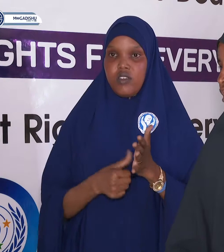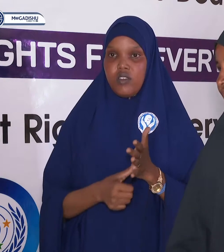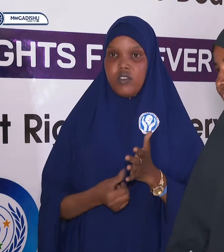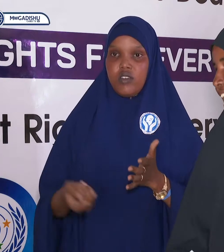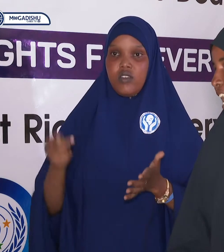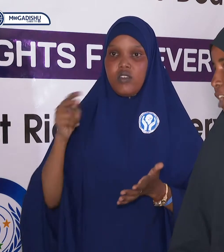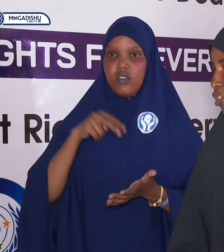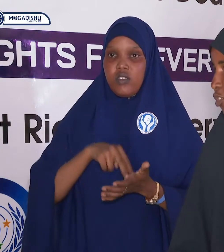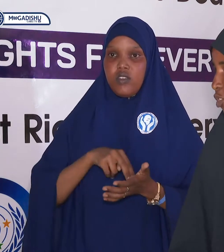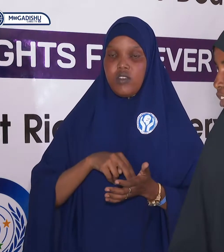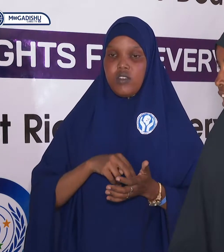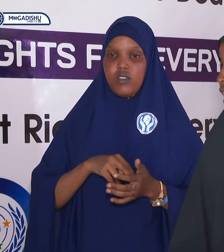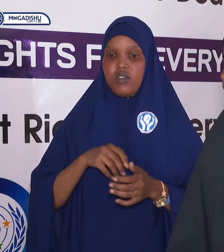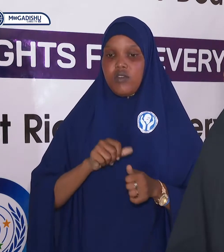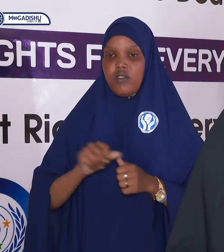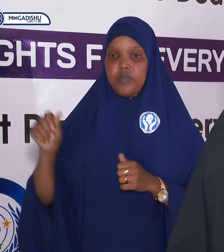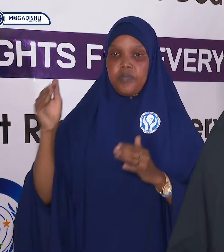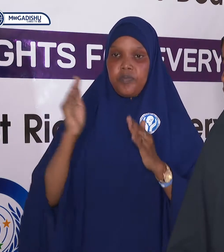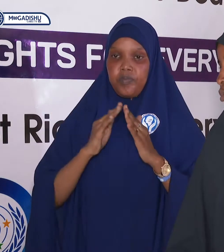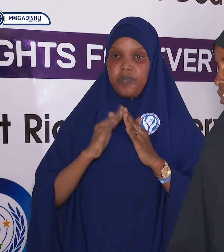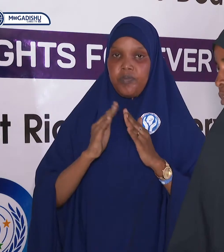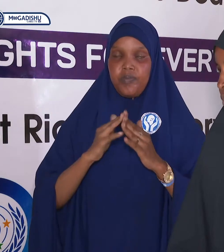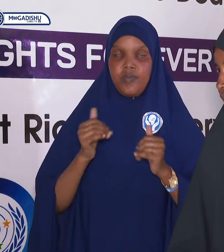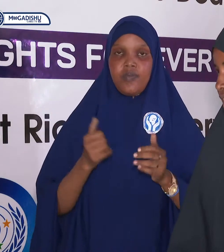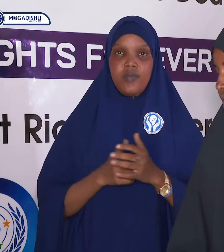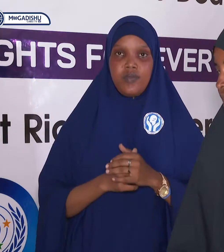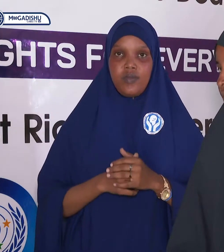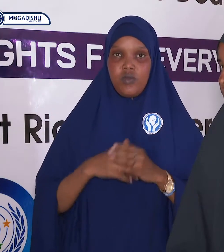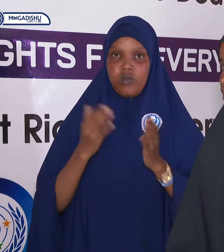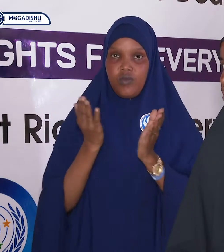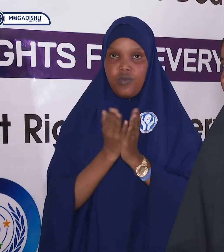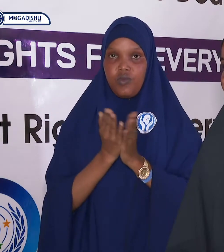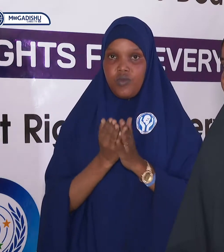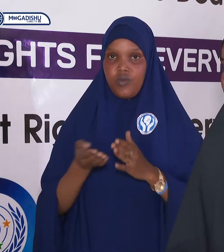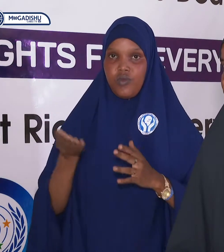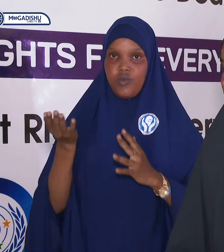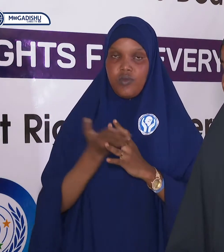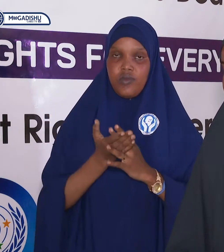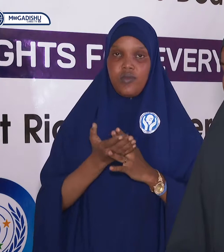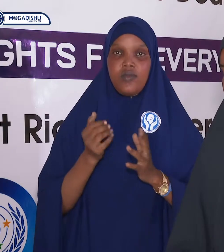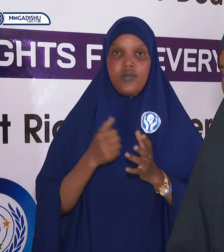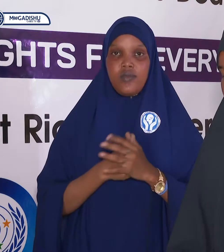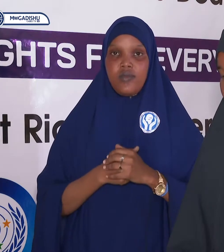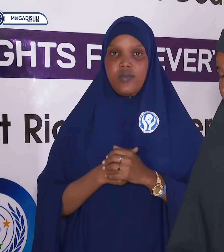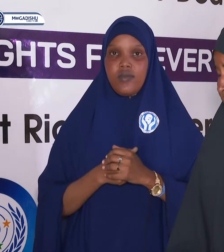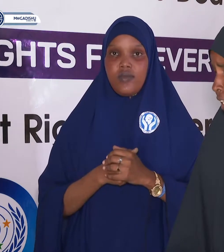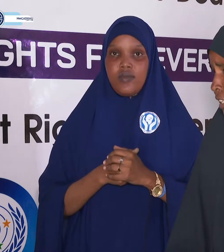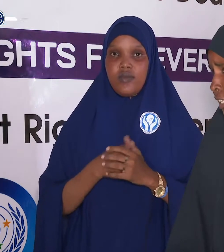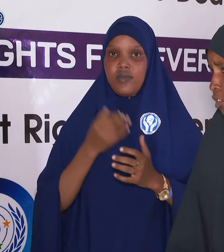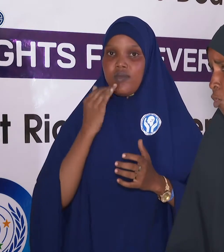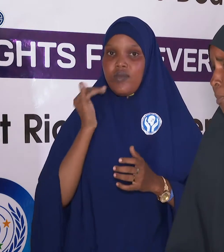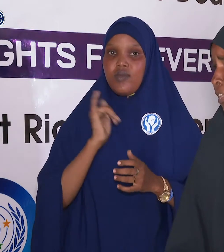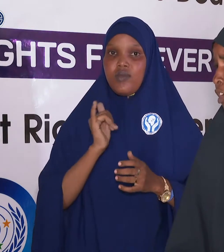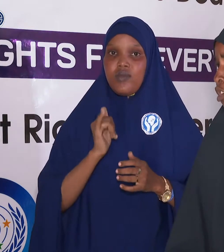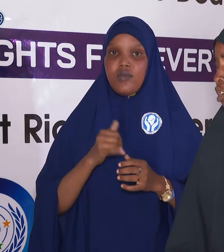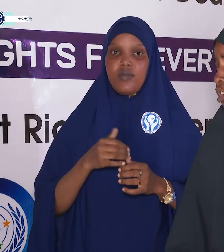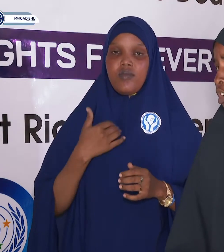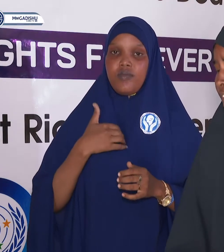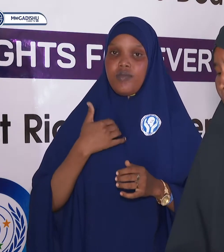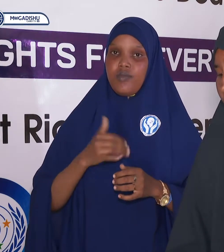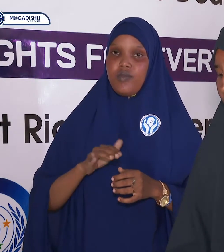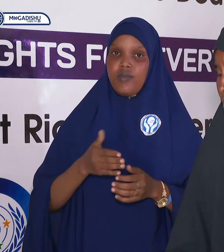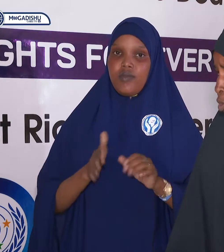yihiin fogaanshaha hoygooda iyo dugsiga u dhaxaysa sidoo kaleeto dad u badan